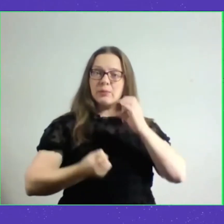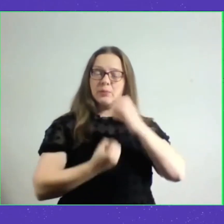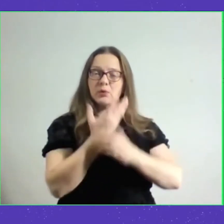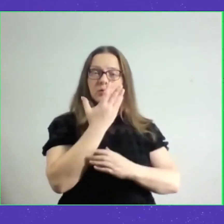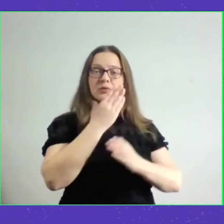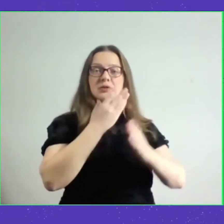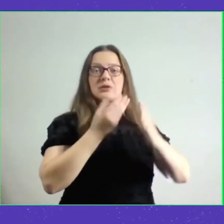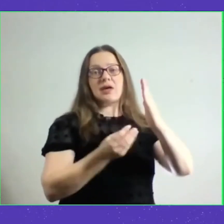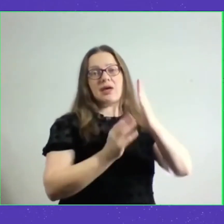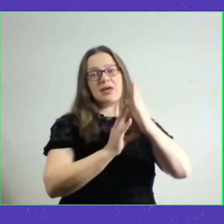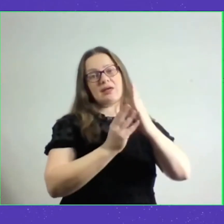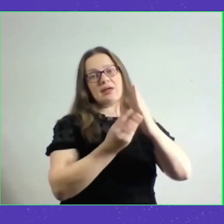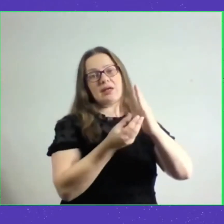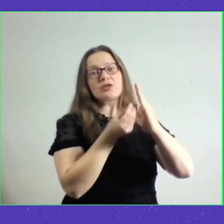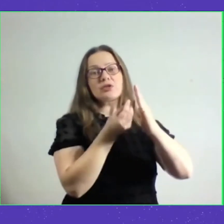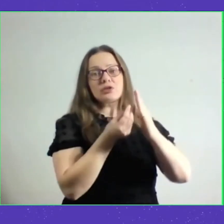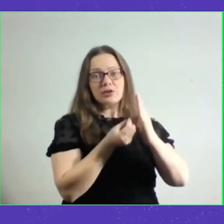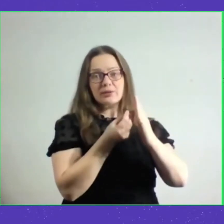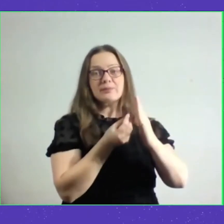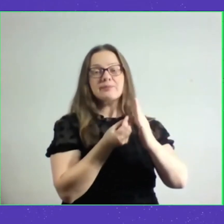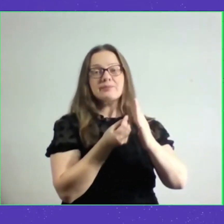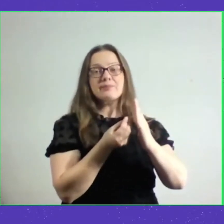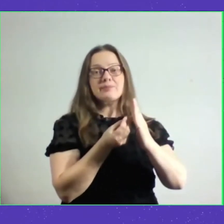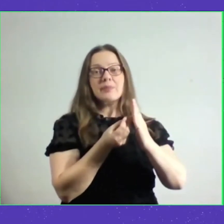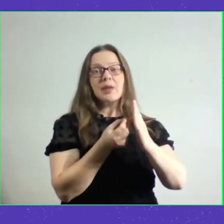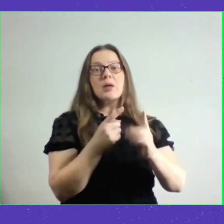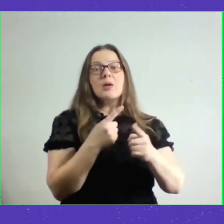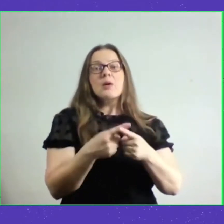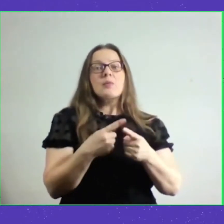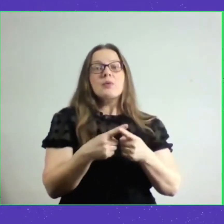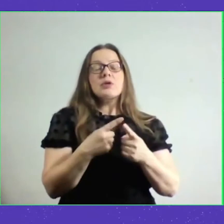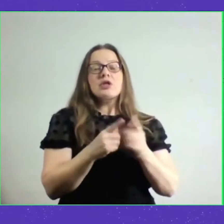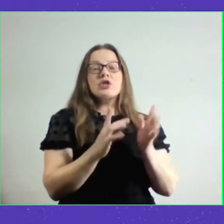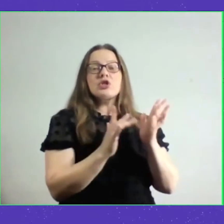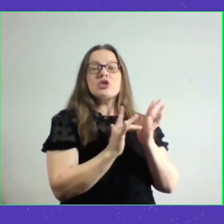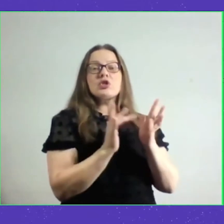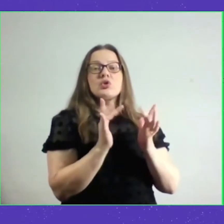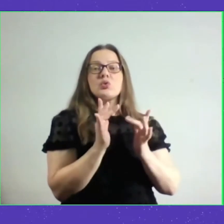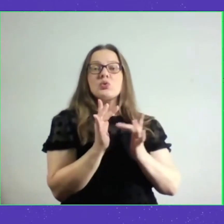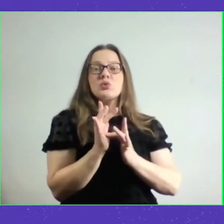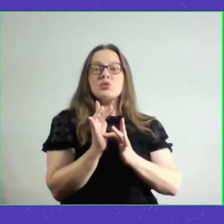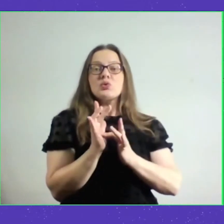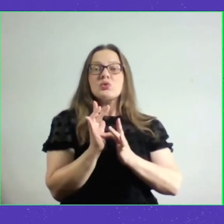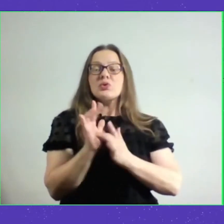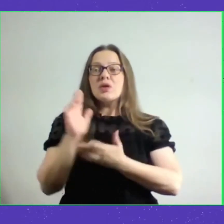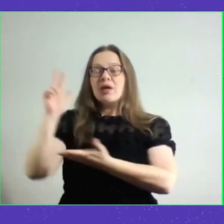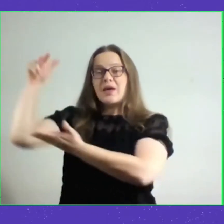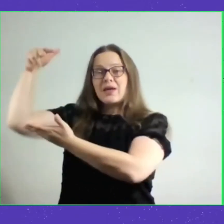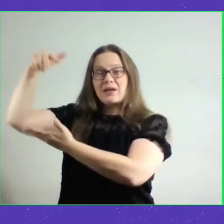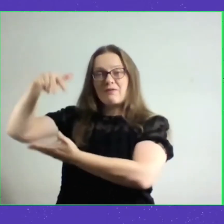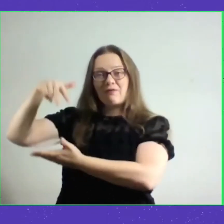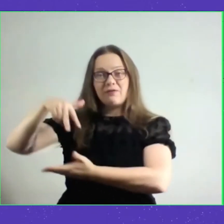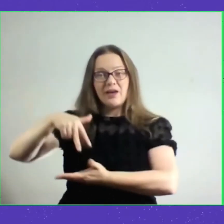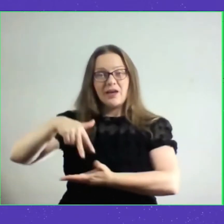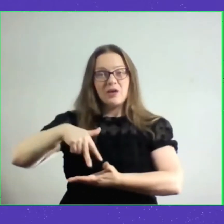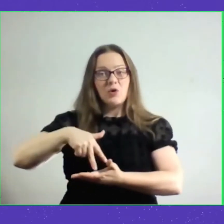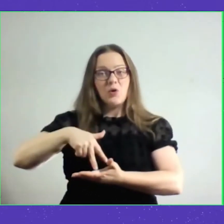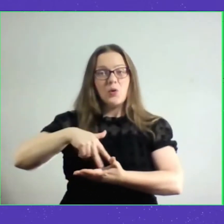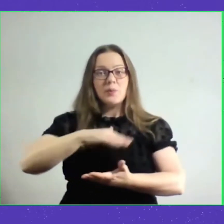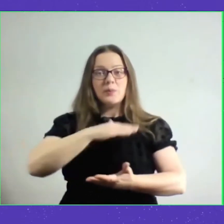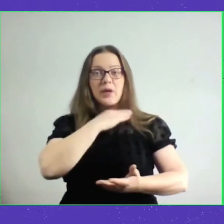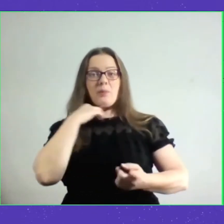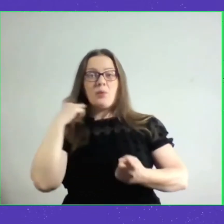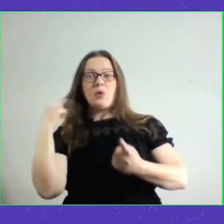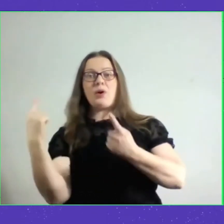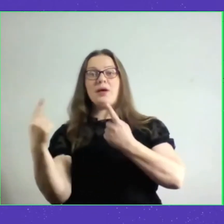O Senhor Jesus, ele foi o grão de trigo que caiu na terra e morreu, e ele se multiplicou e produziu muitos grãos.